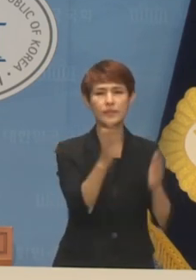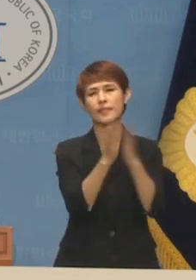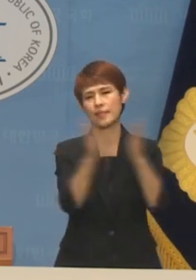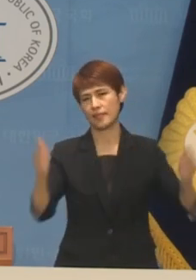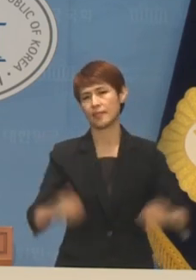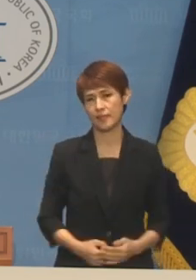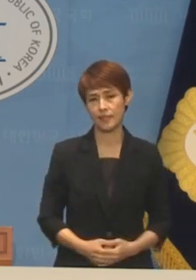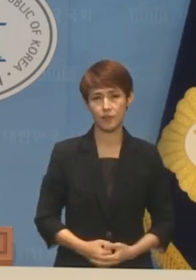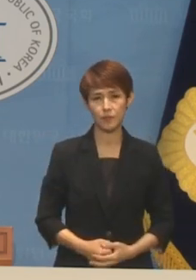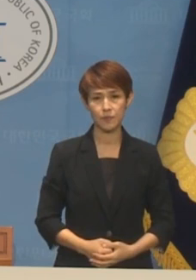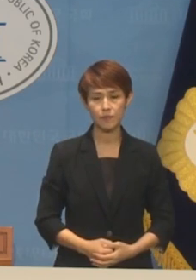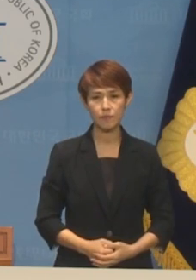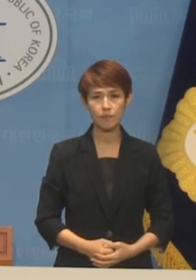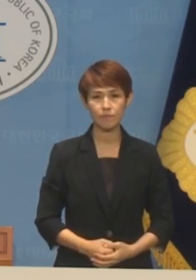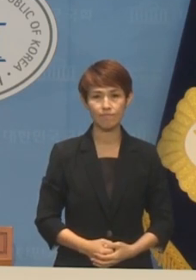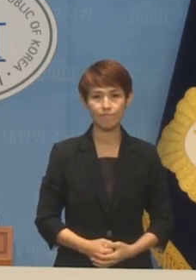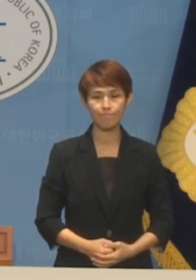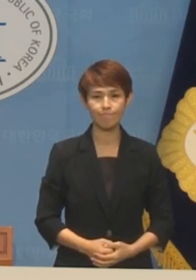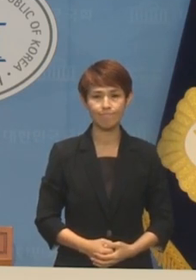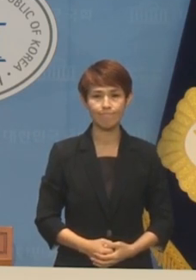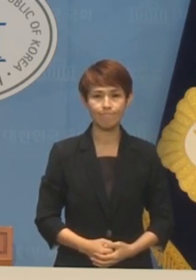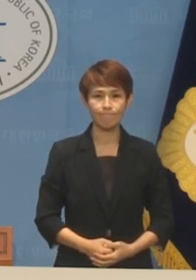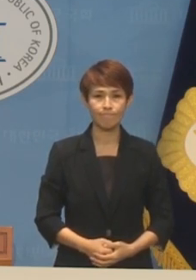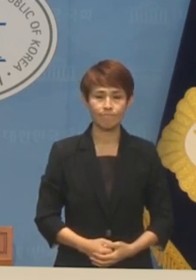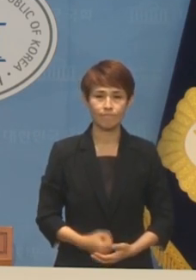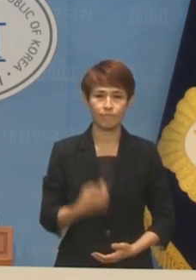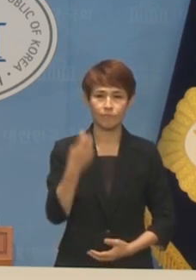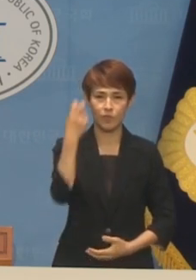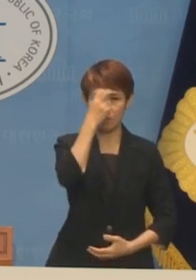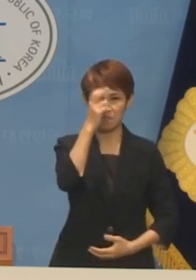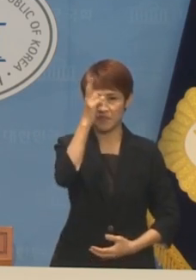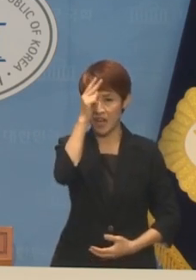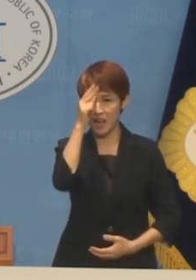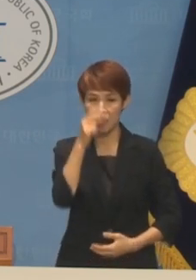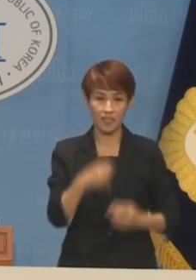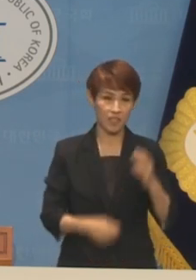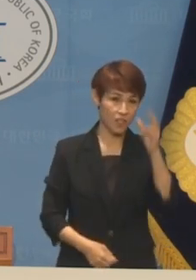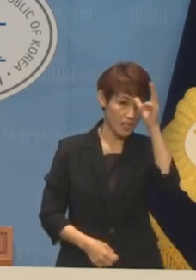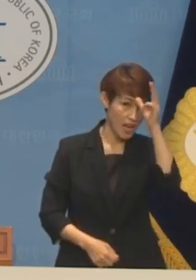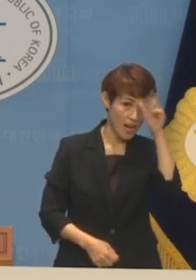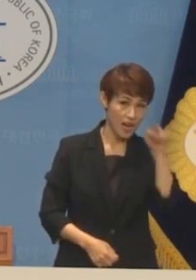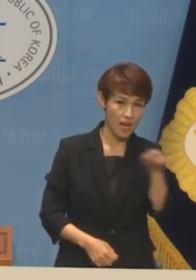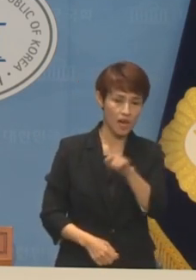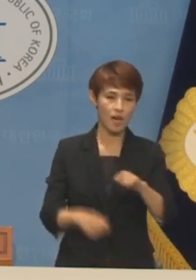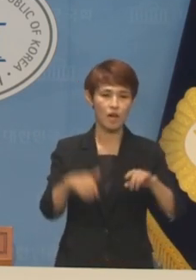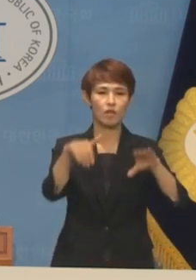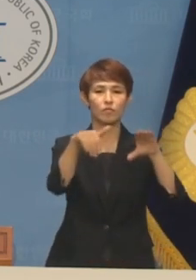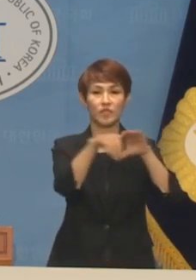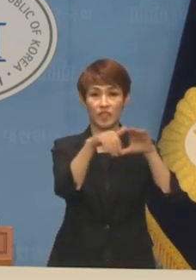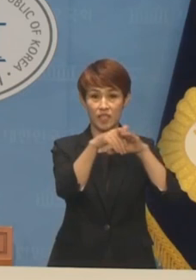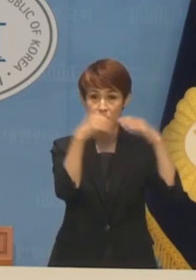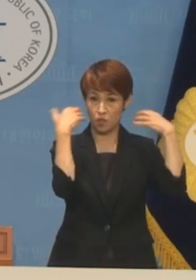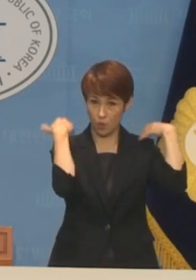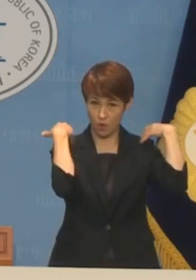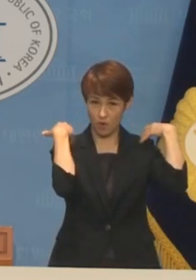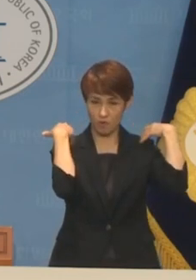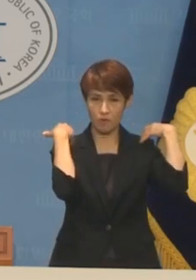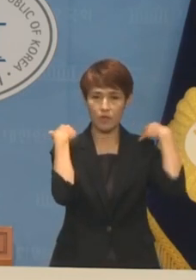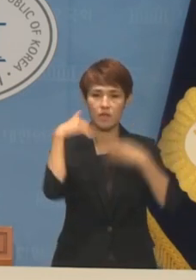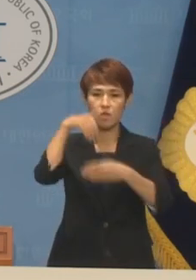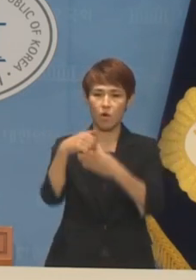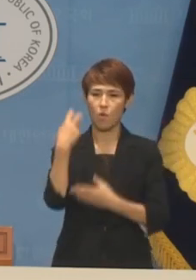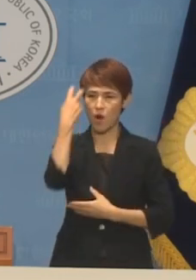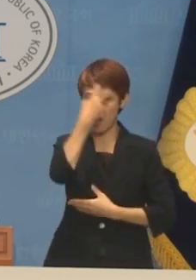일입니다. 따라서 검찰과 경찰은 문재인 민주당 정권이 선관위